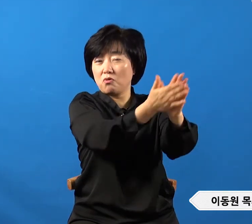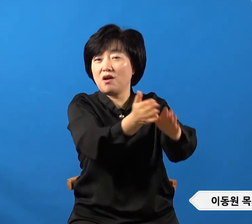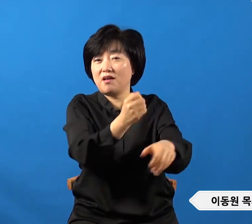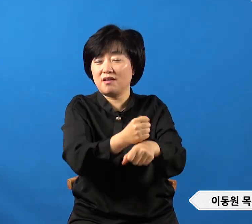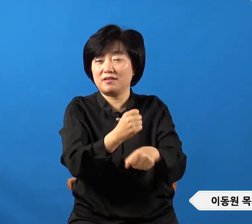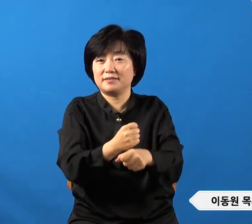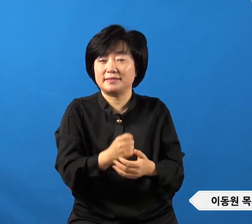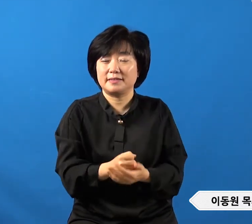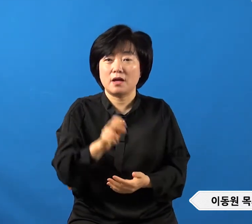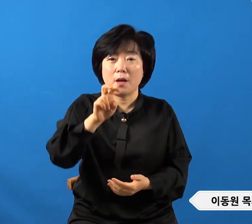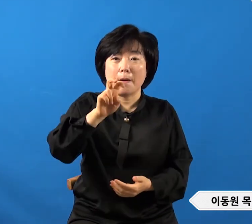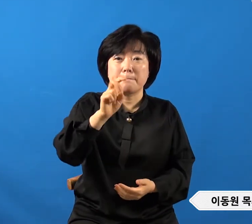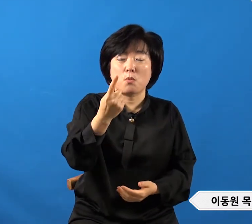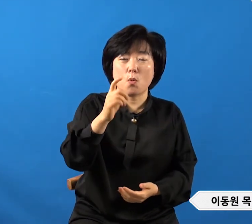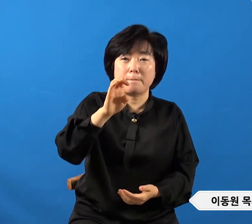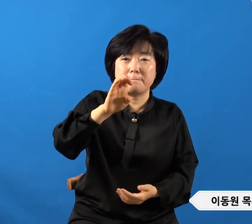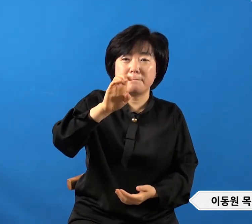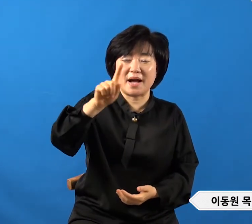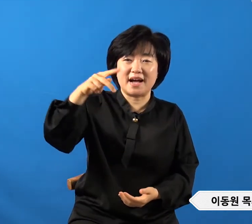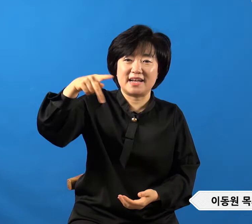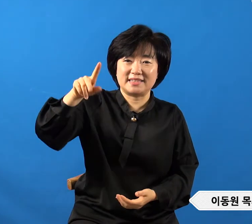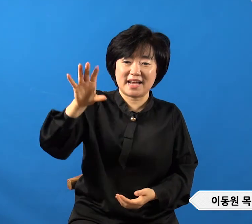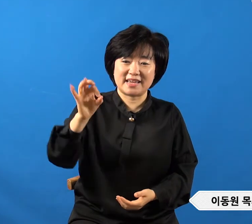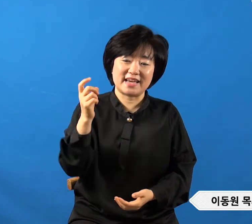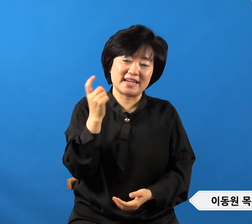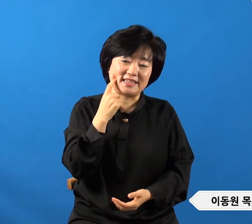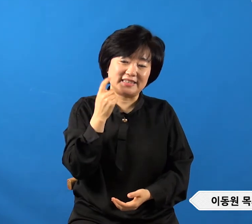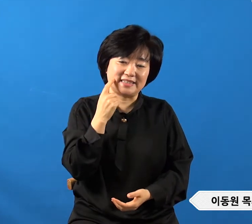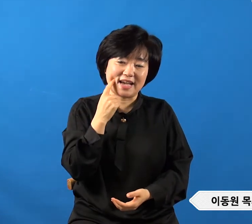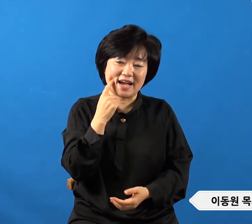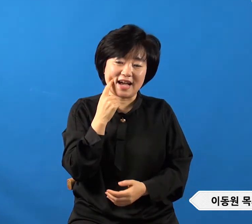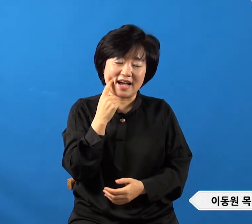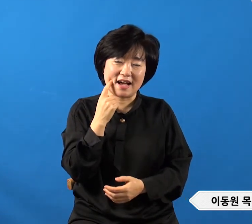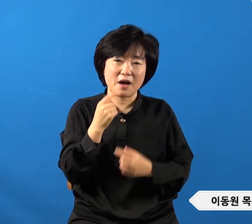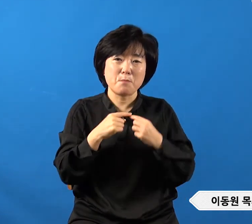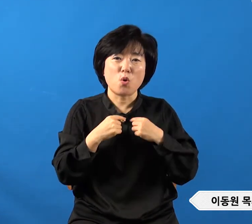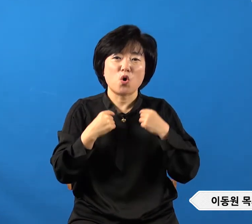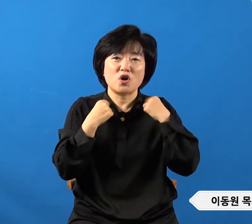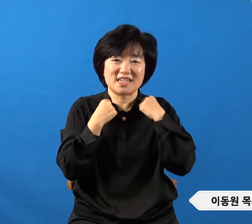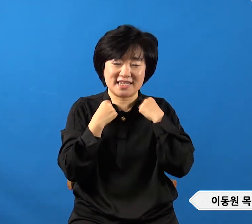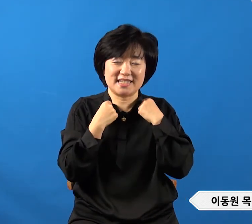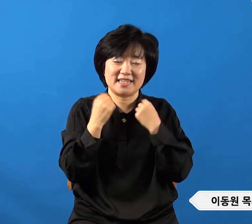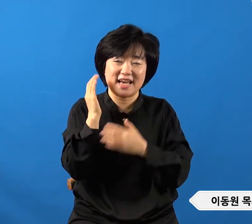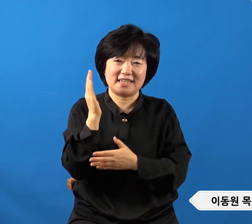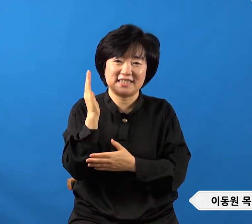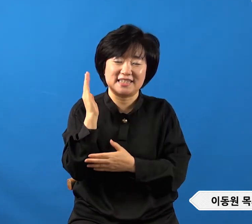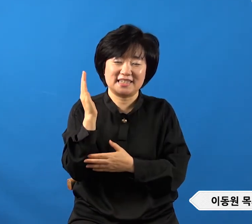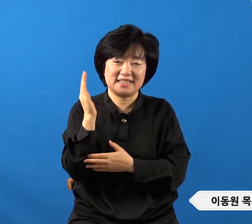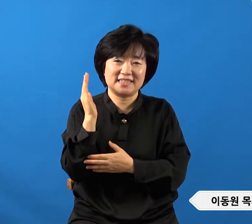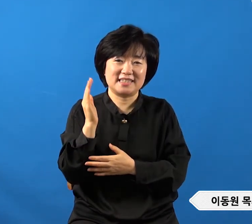제가 이 목파상의 가짜 목걸이 이야기로 오늘 이 설교를 시작했습니다마는